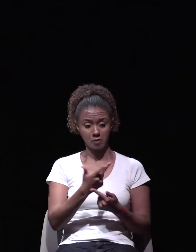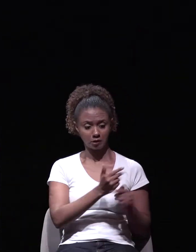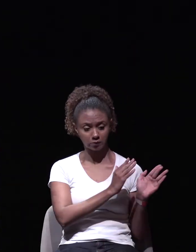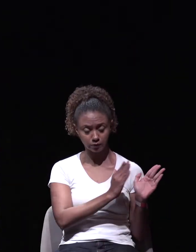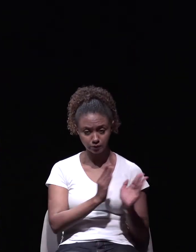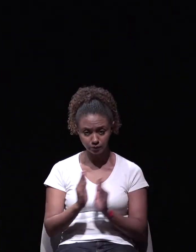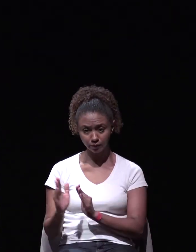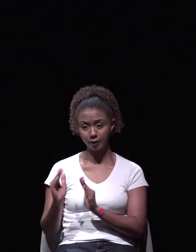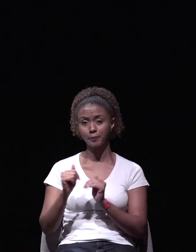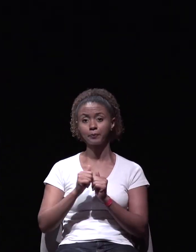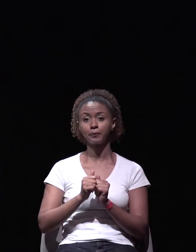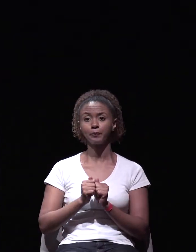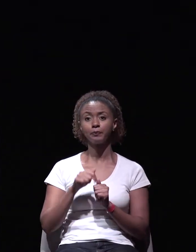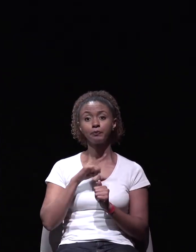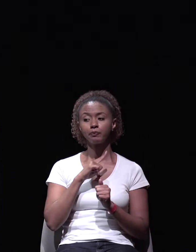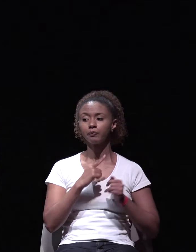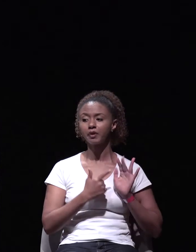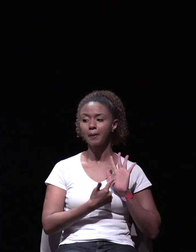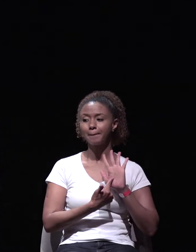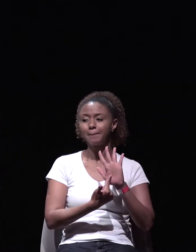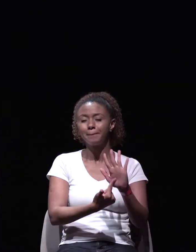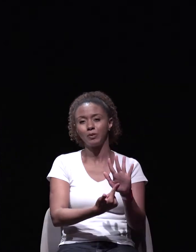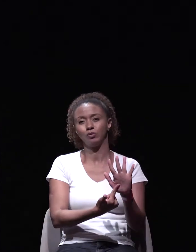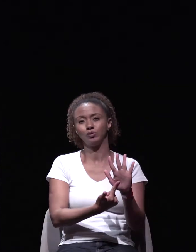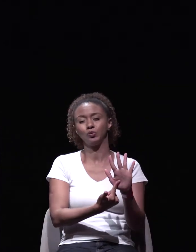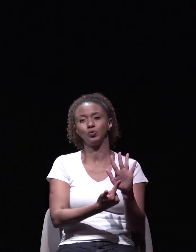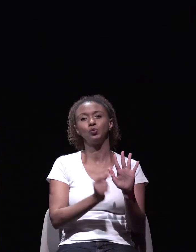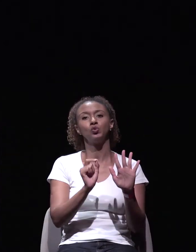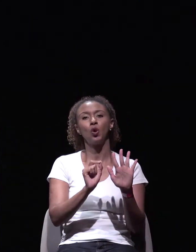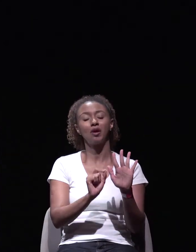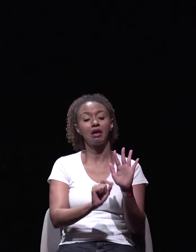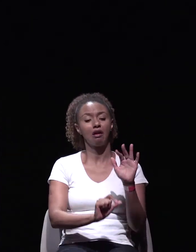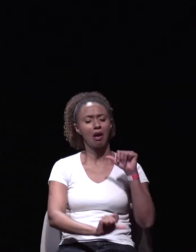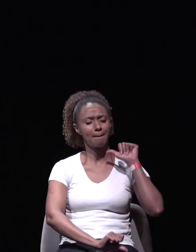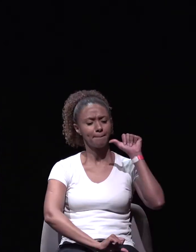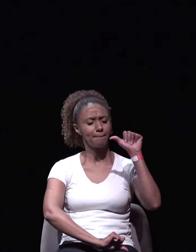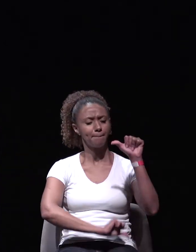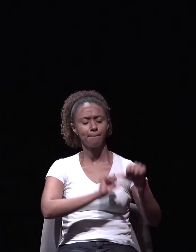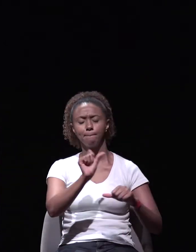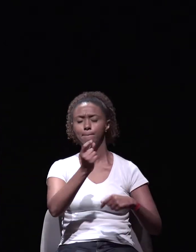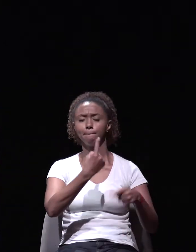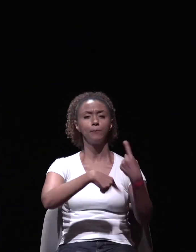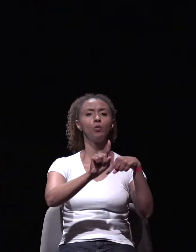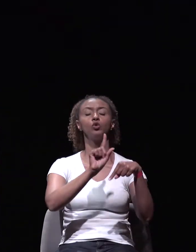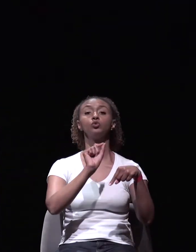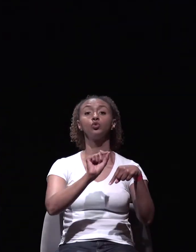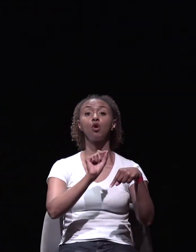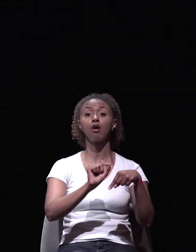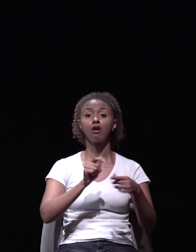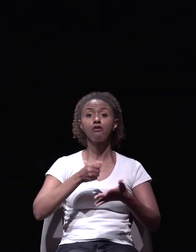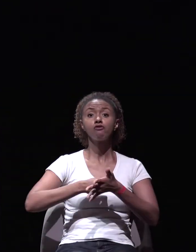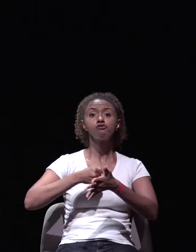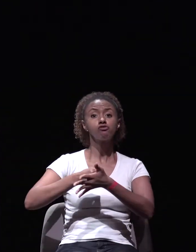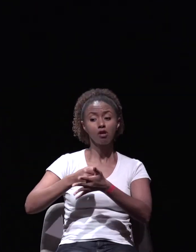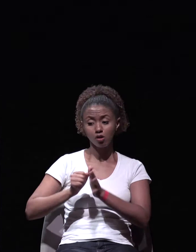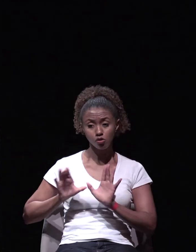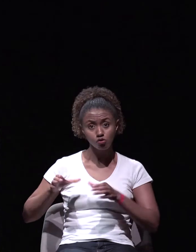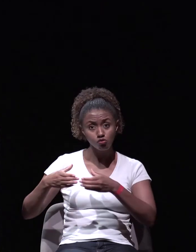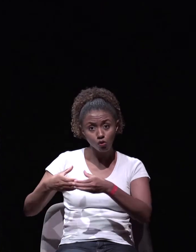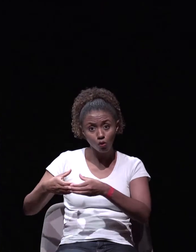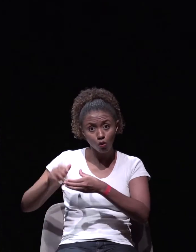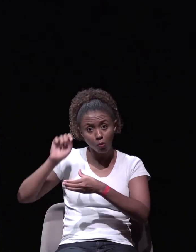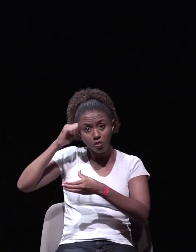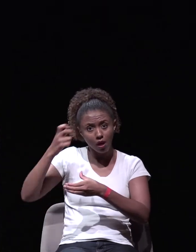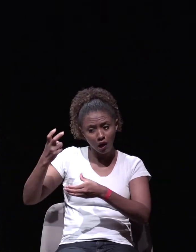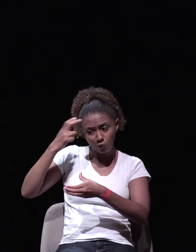representar o que estava implicado nessa grande mudança como uma saga uma saga da cultura negra americana, né? É